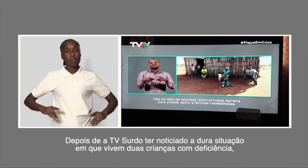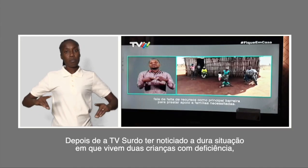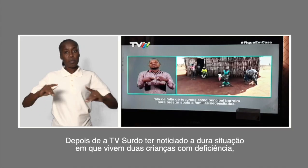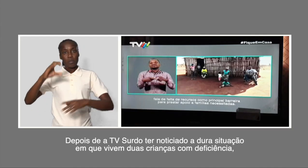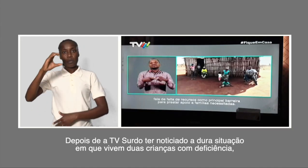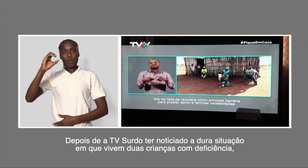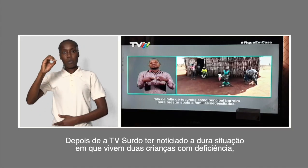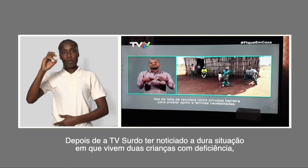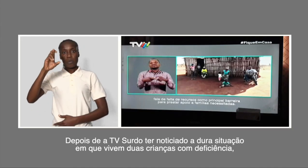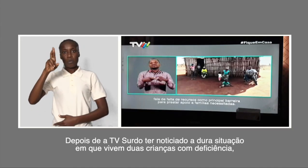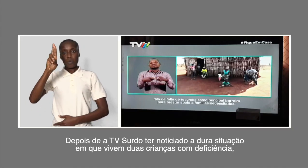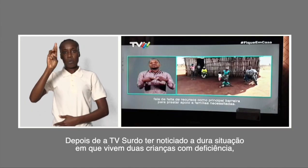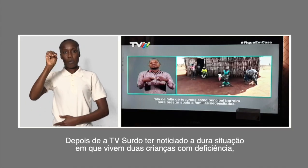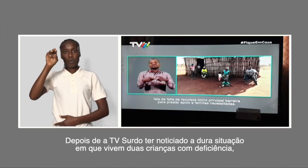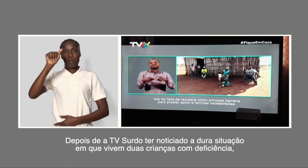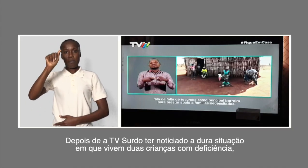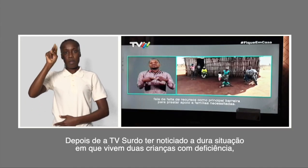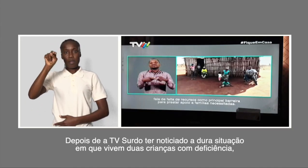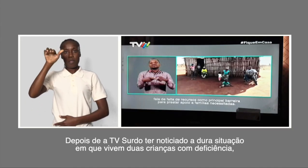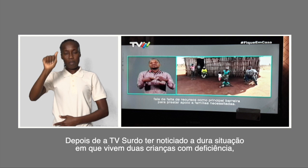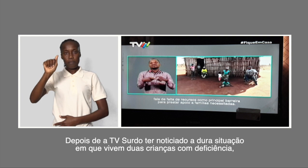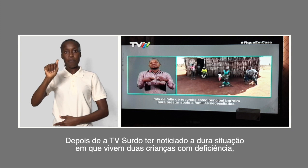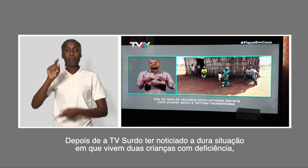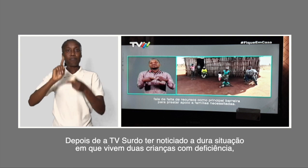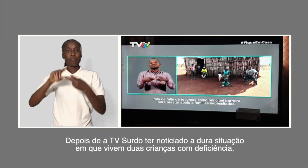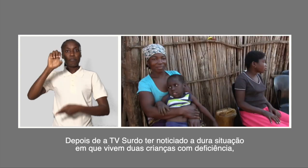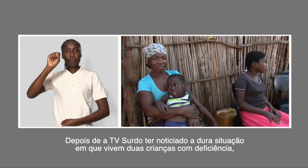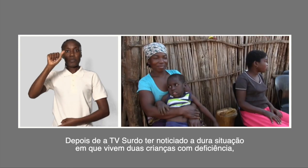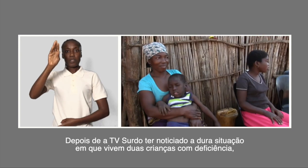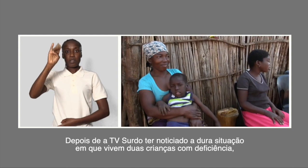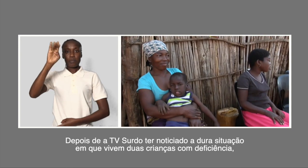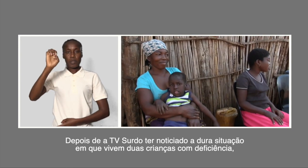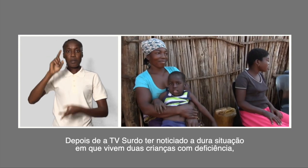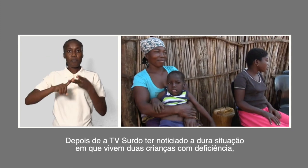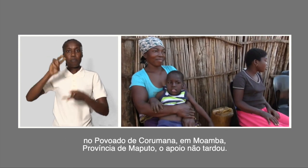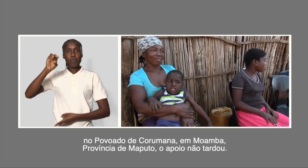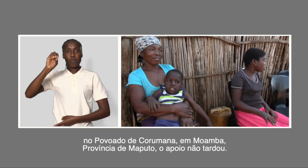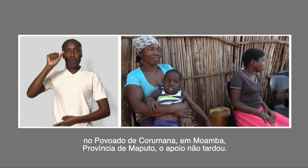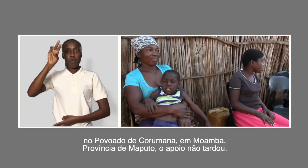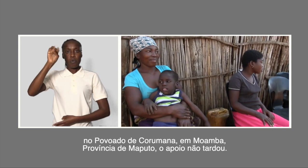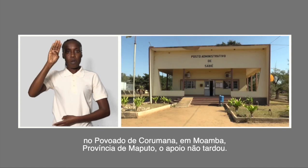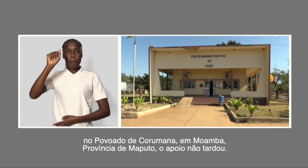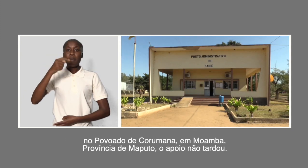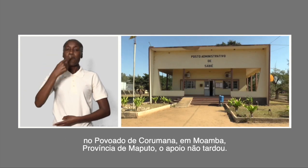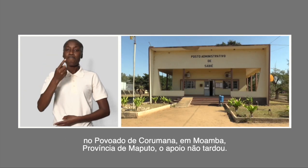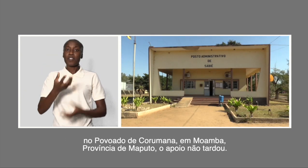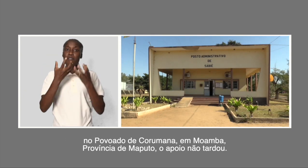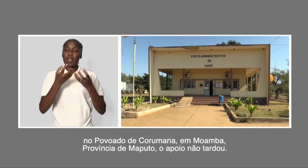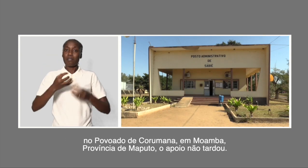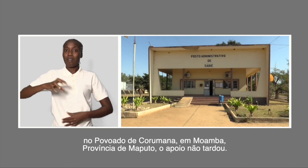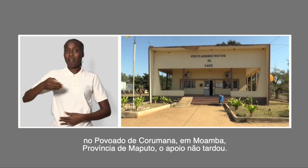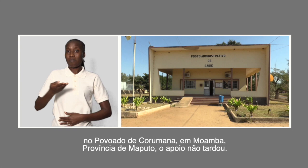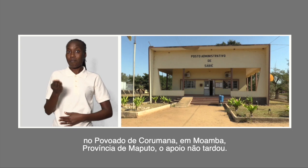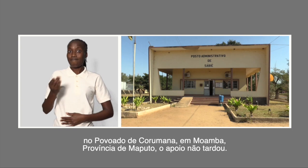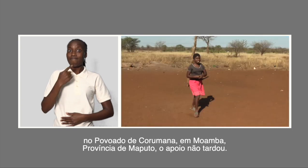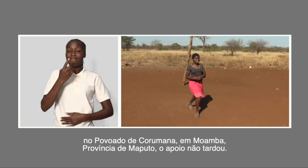Depois da TV Surdo ter reportado a dura situação em que vivem duas crianças com deficiência no povoado de Corumana,